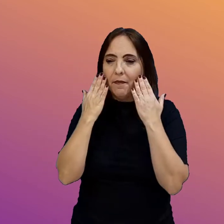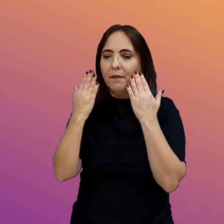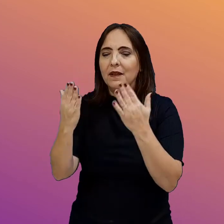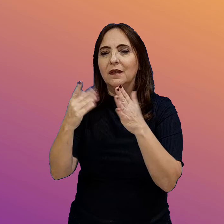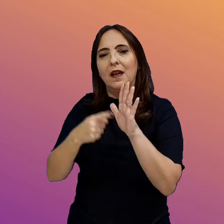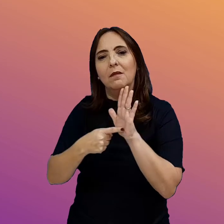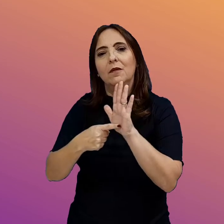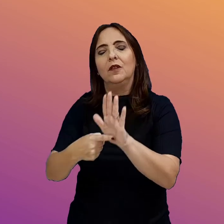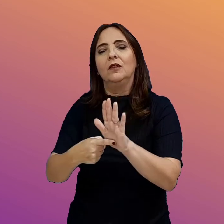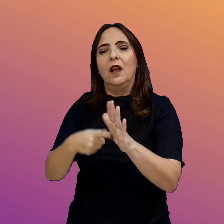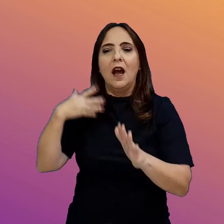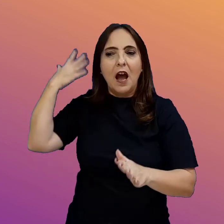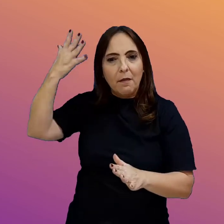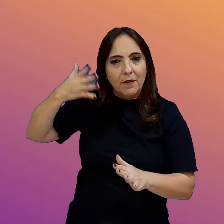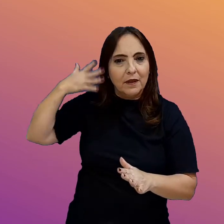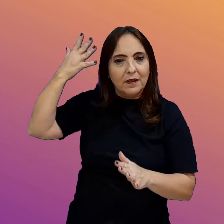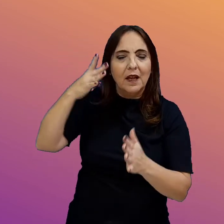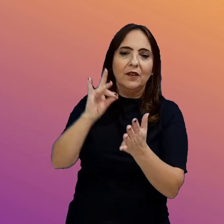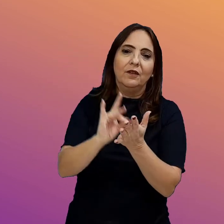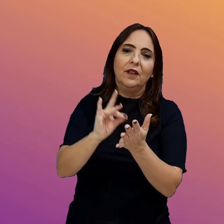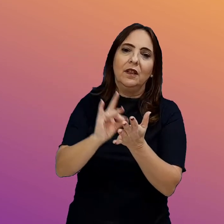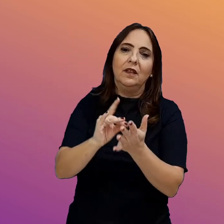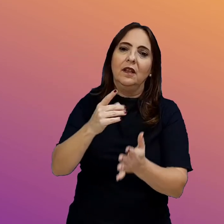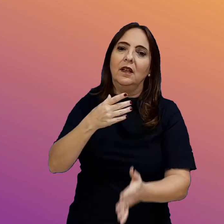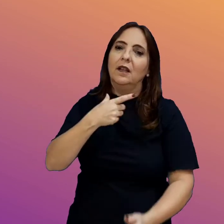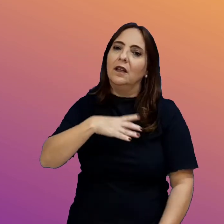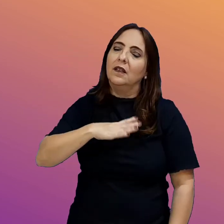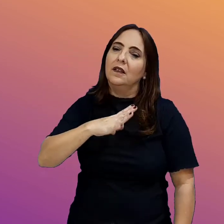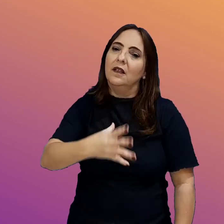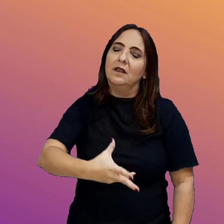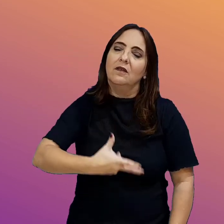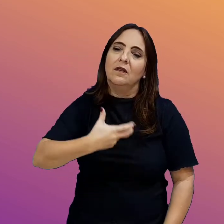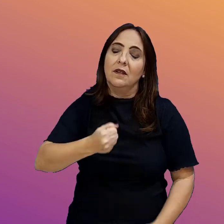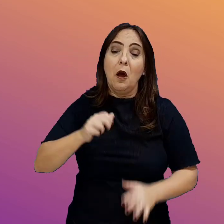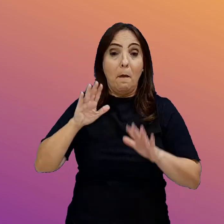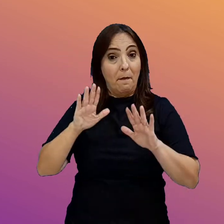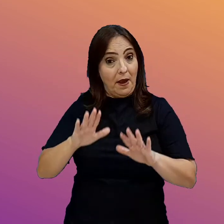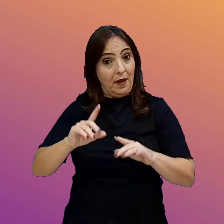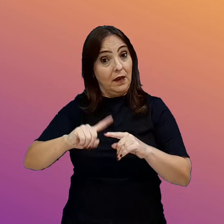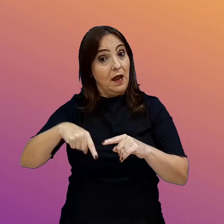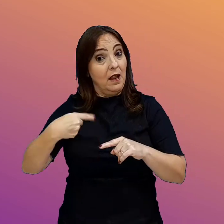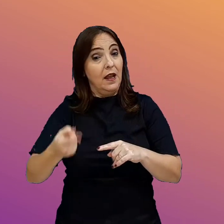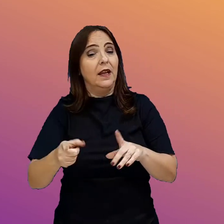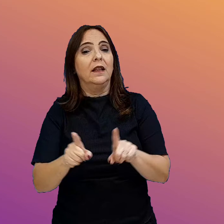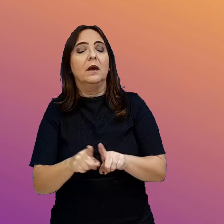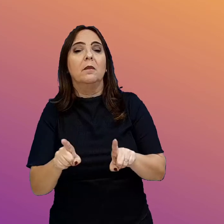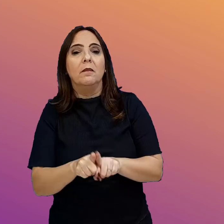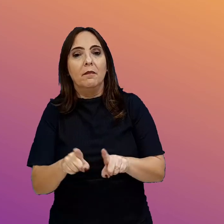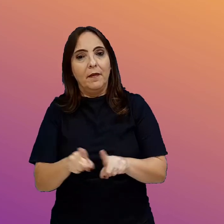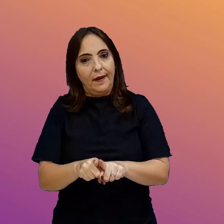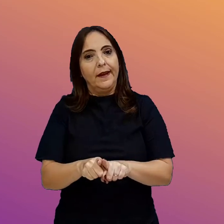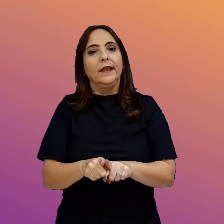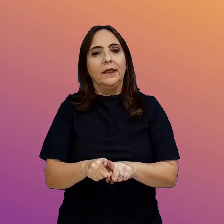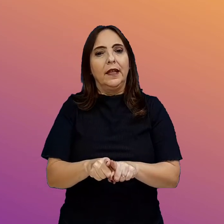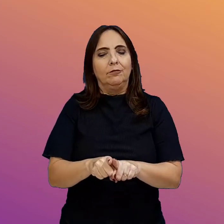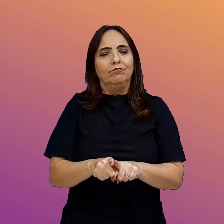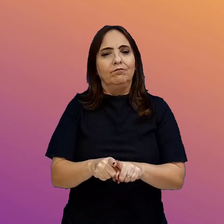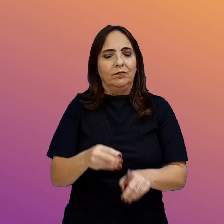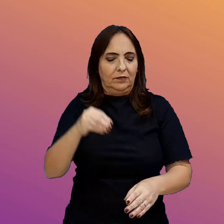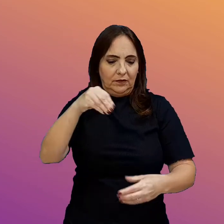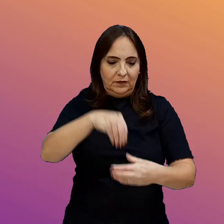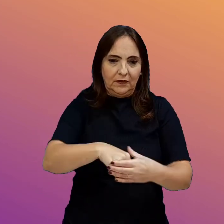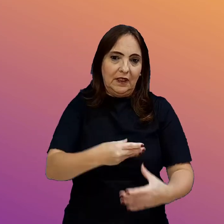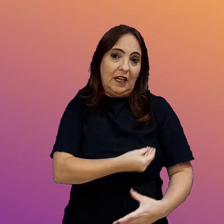verdadeira mensagem da salvação para as nossas crianças. Mas, além disso, instituir na vida deles,